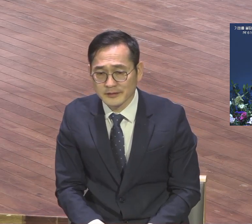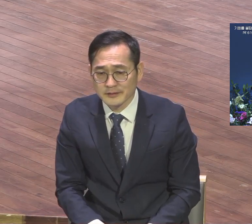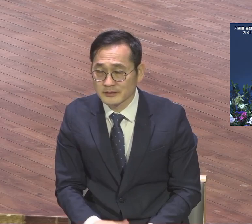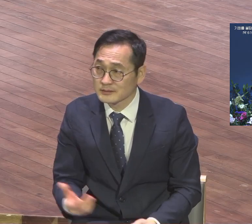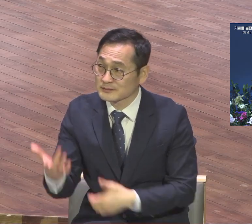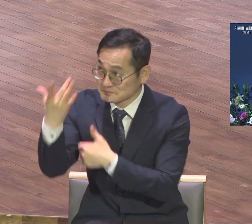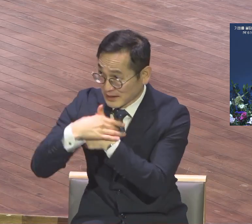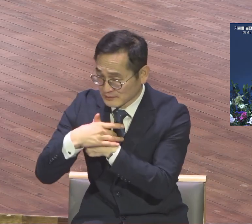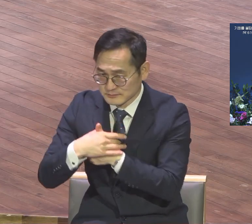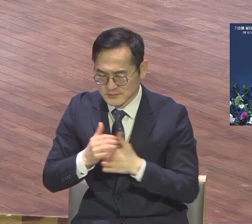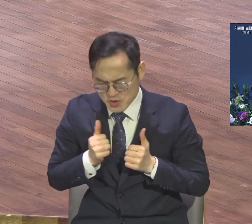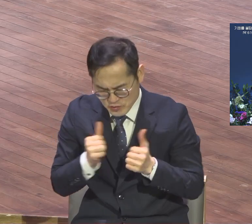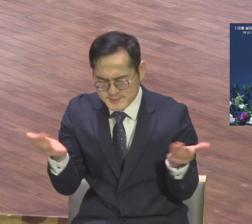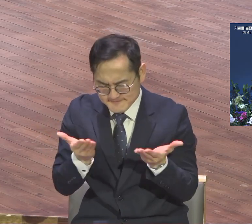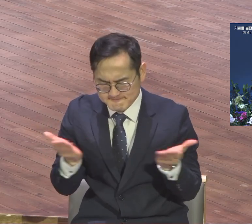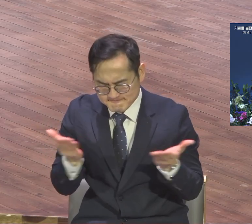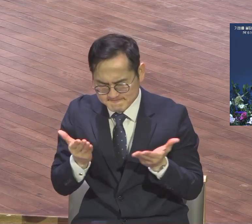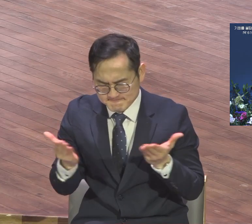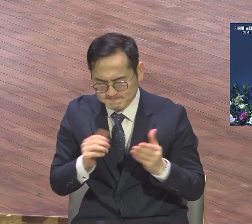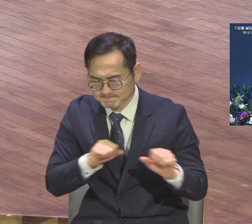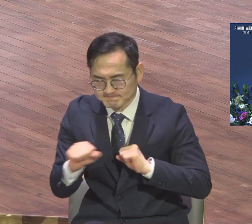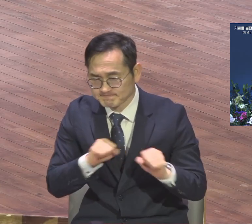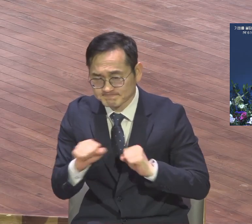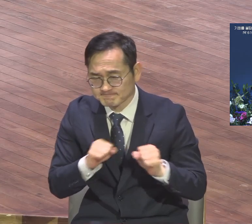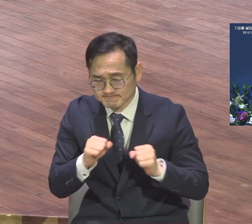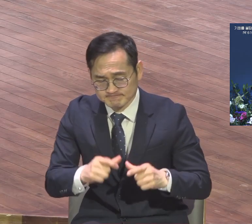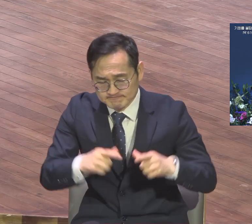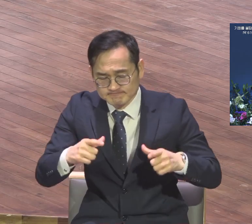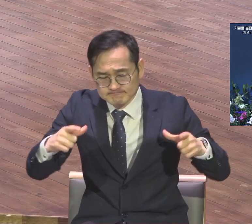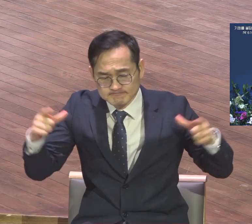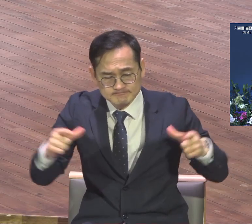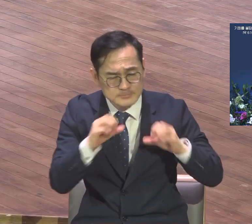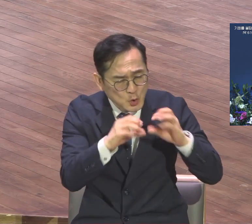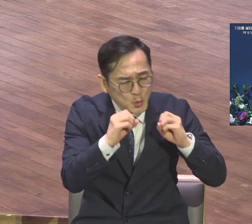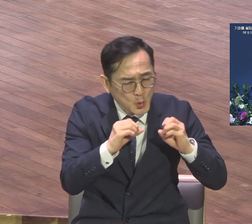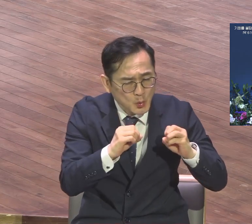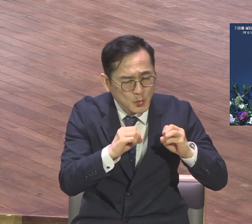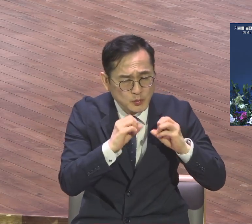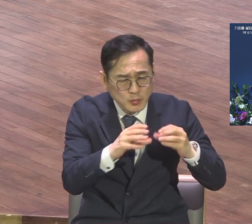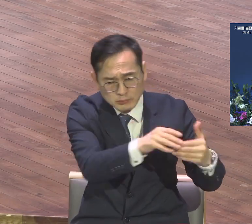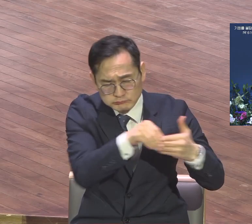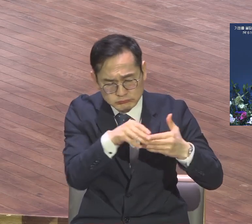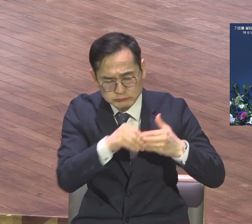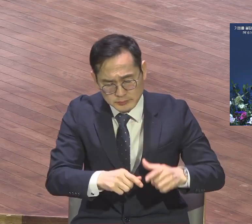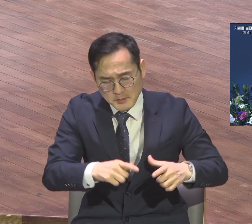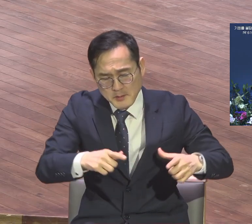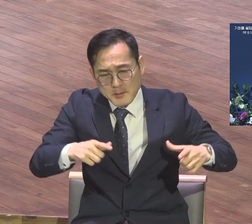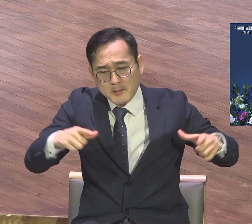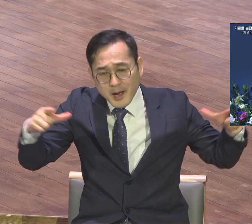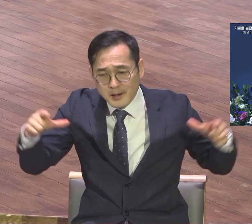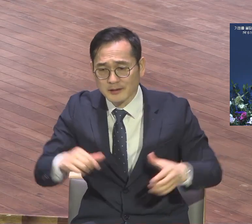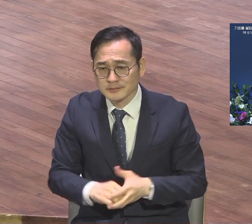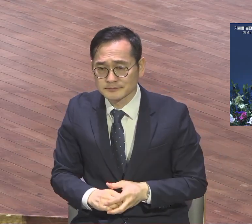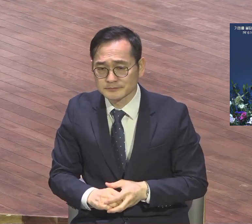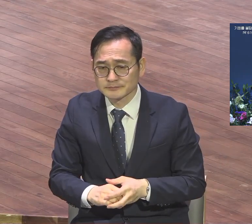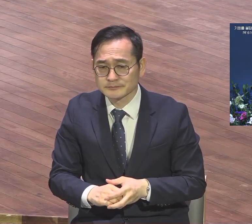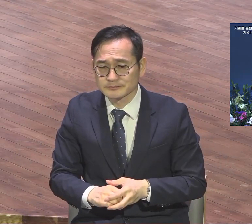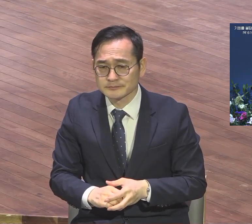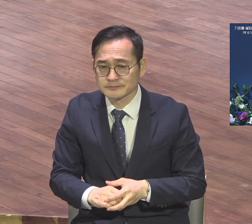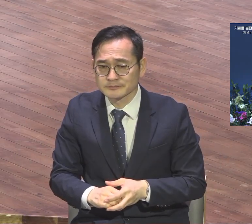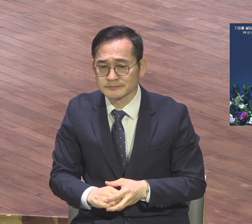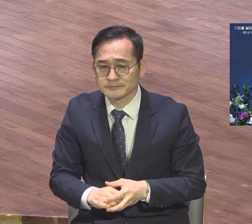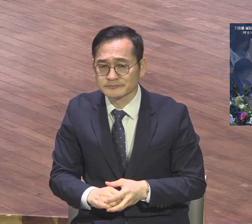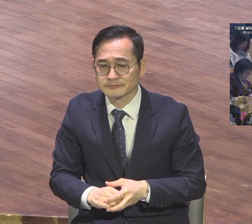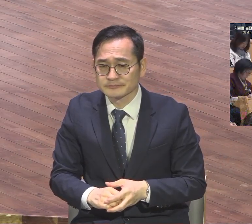직분과 사역의 장막터, 업의 장막터를 넓혀 나가면서 망국을 기업으로 얻는 일에 정인이